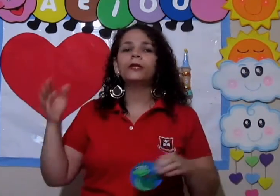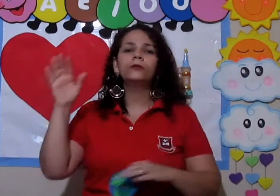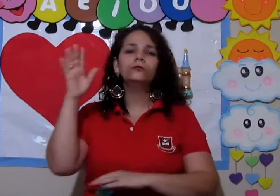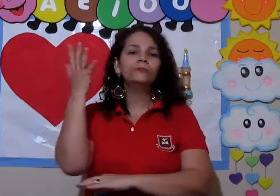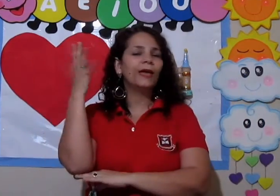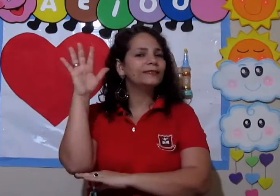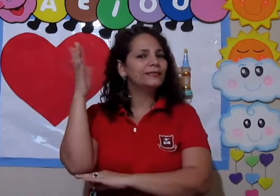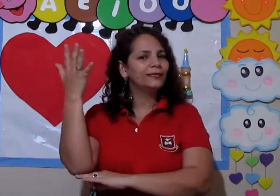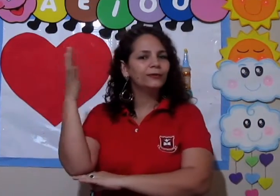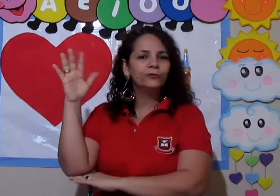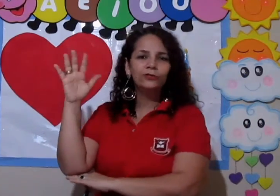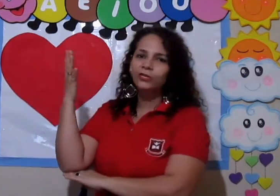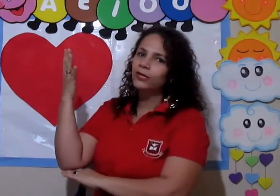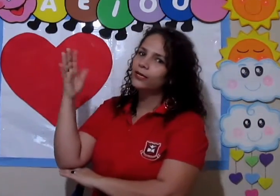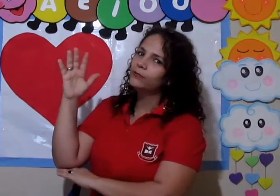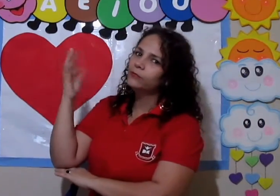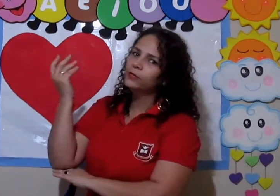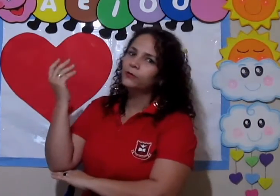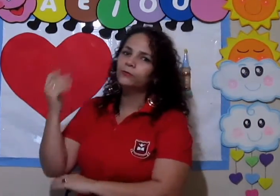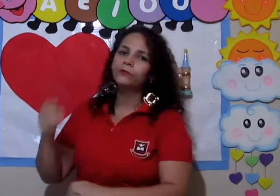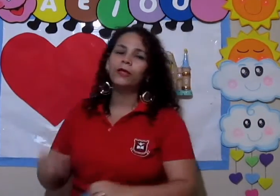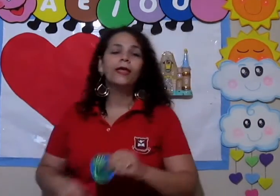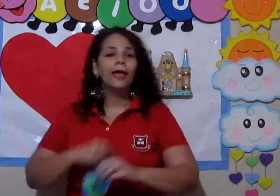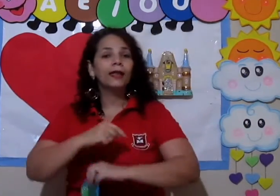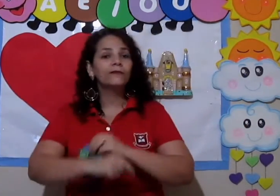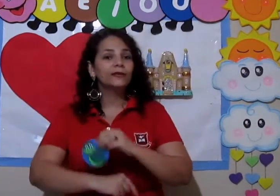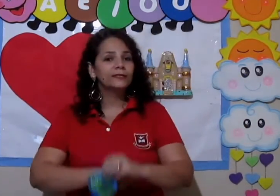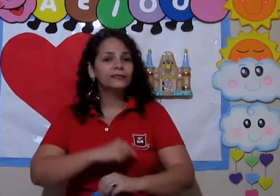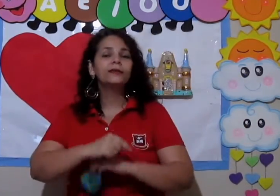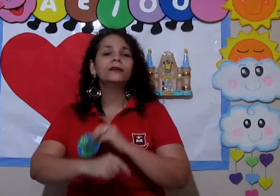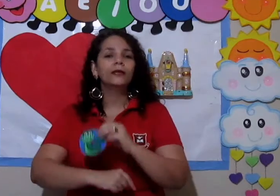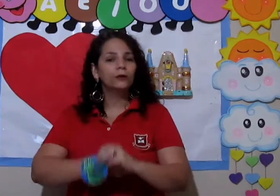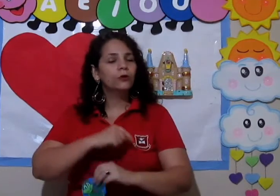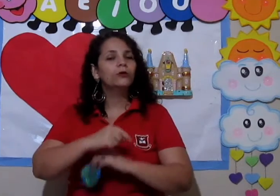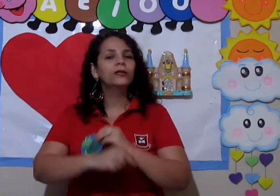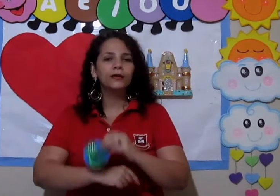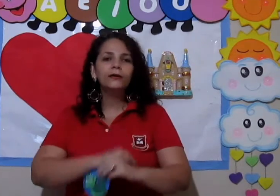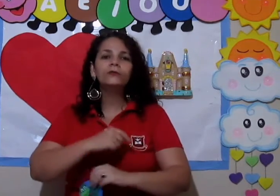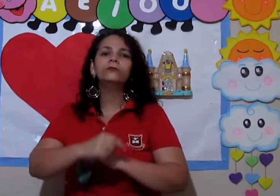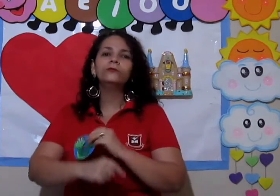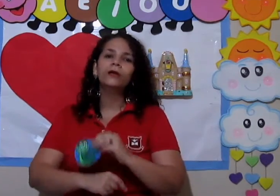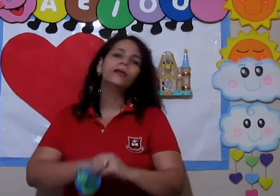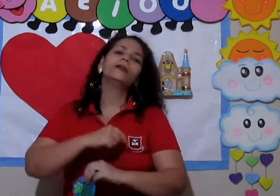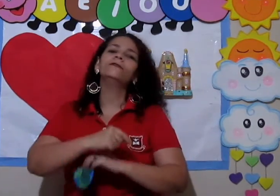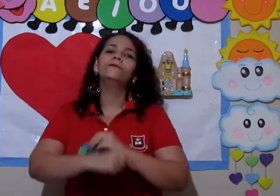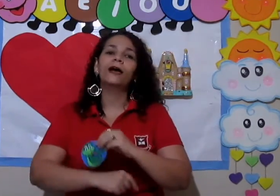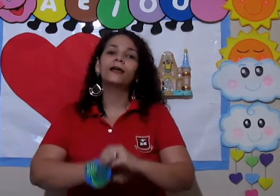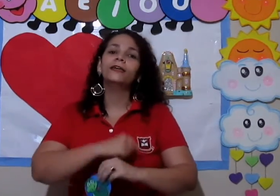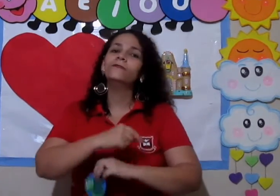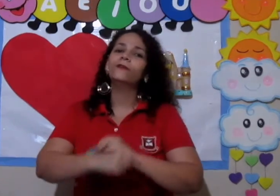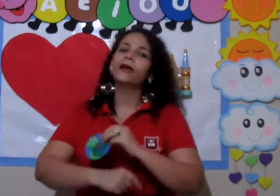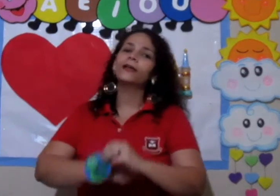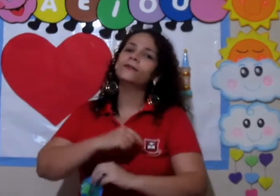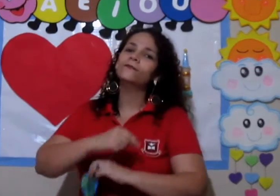no pezinho de limão? Ela vai se enrolando e vai, vai,